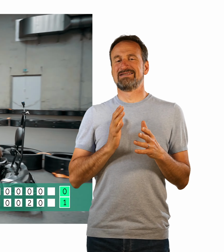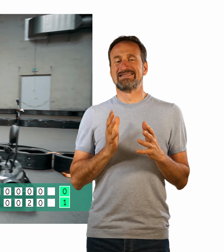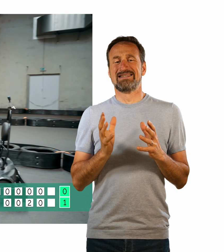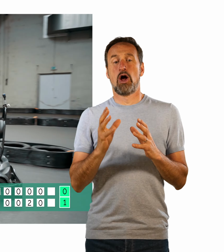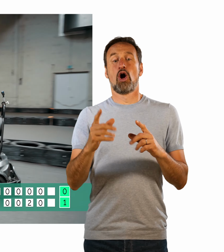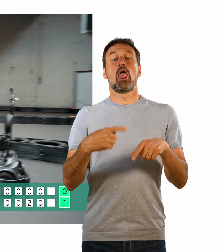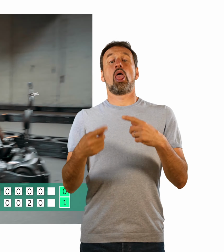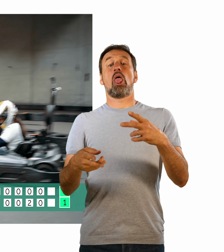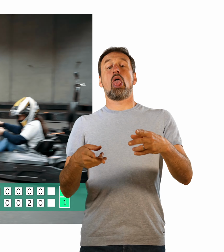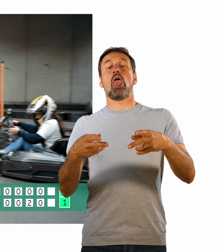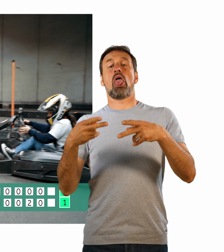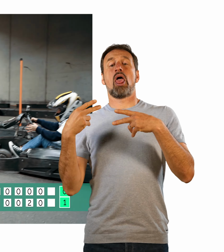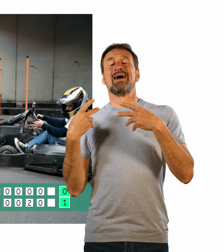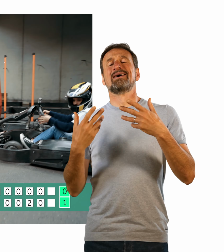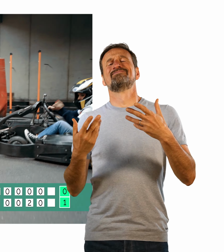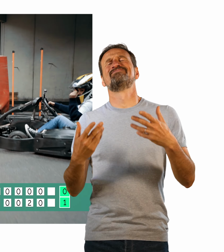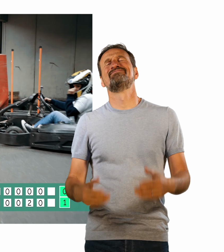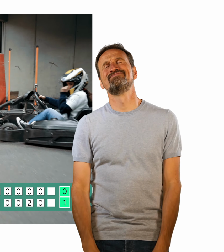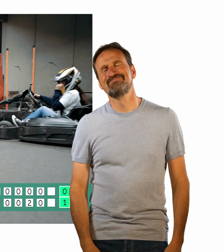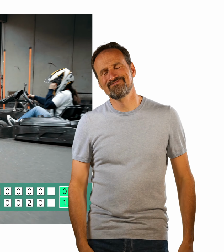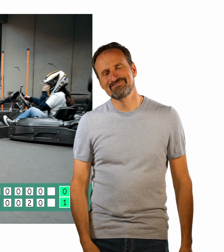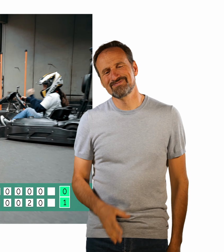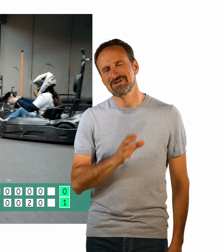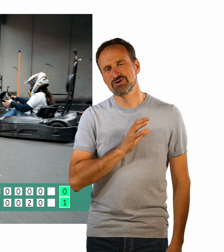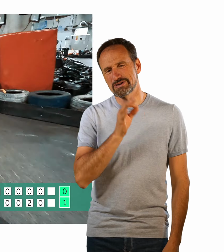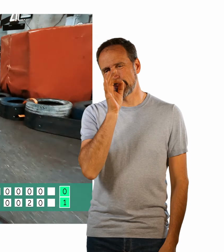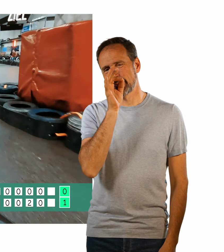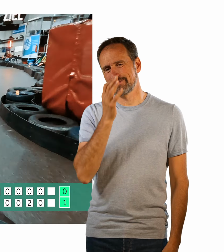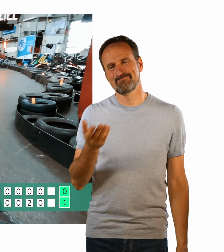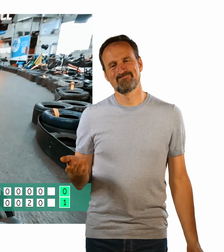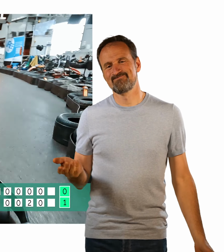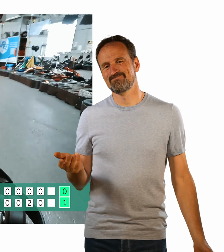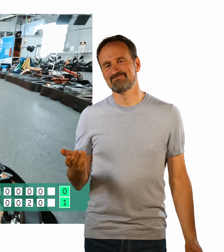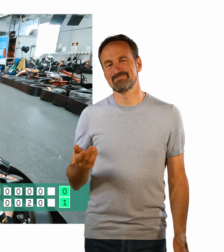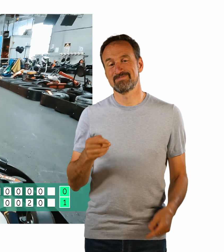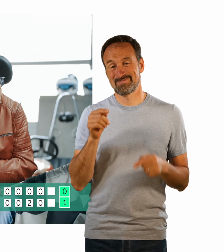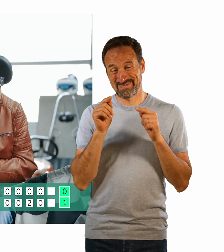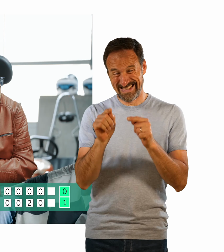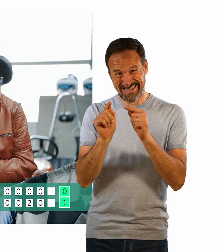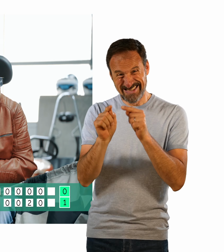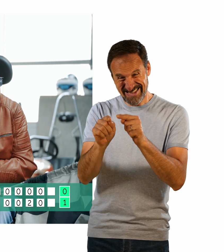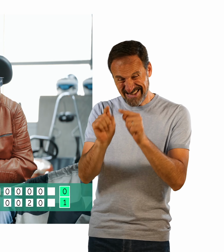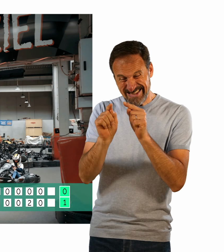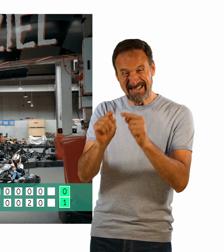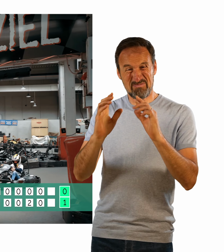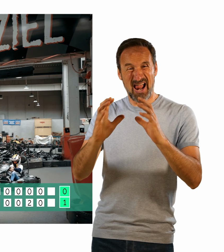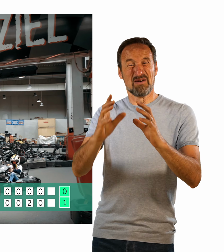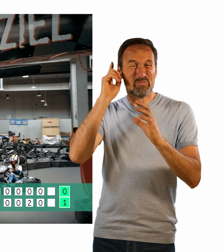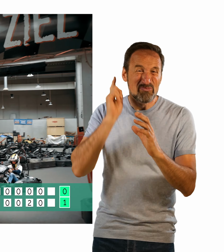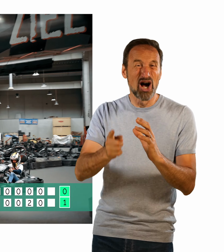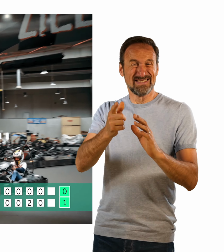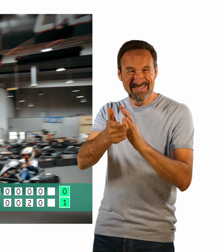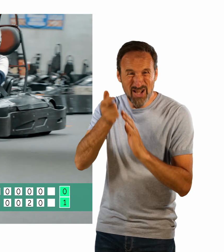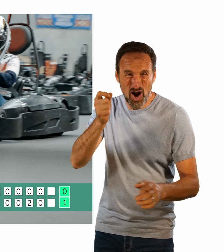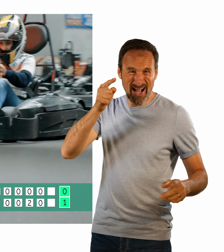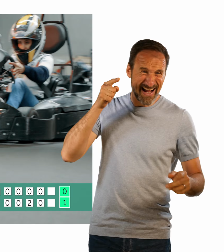rollt der Ball zurück. damit auch diese Chance vergeben. Dieser Ball muss ins